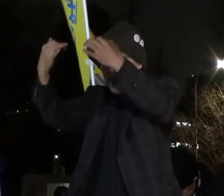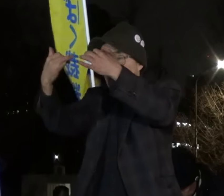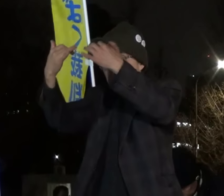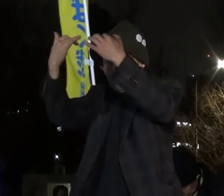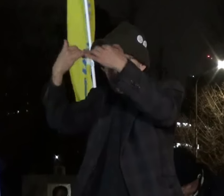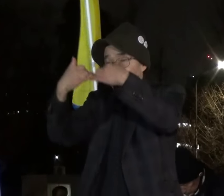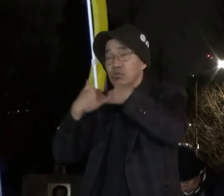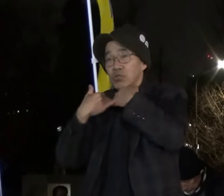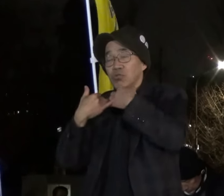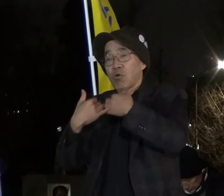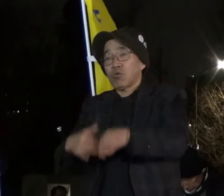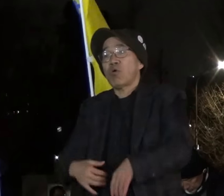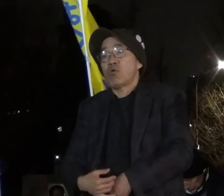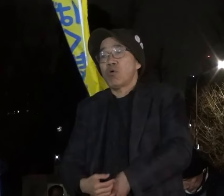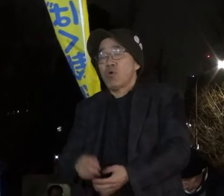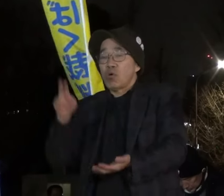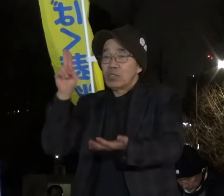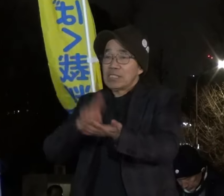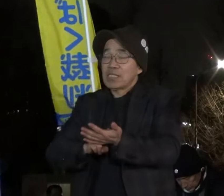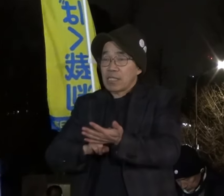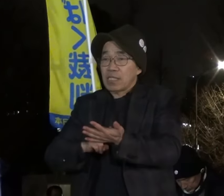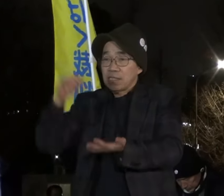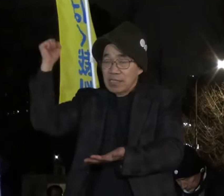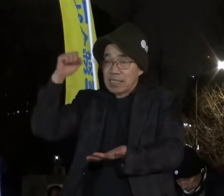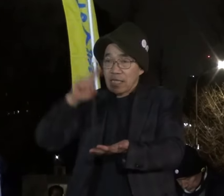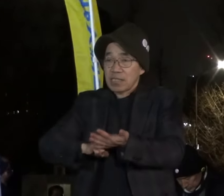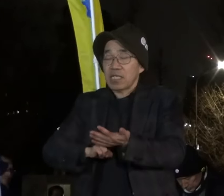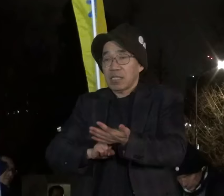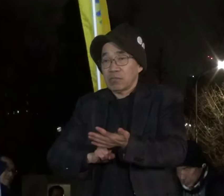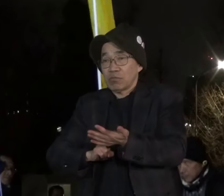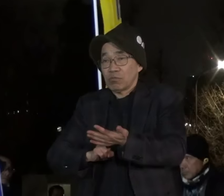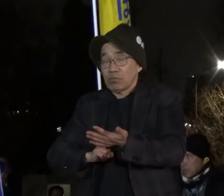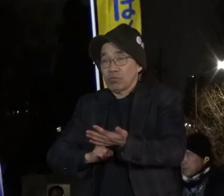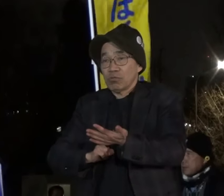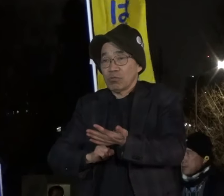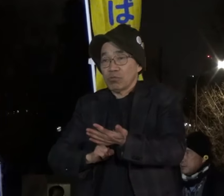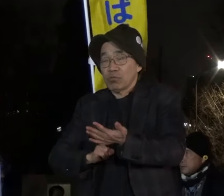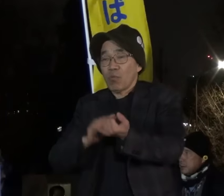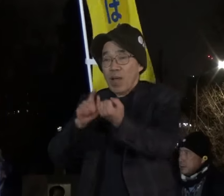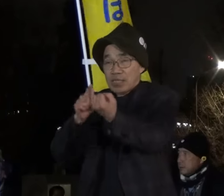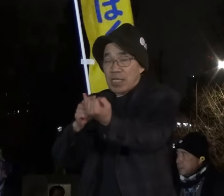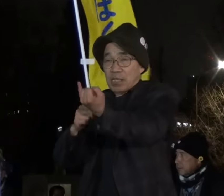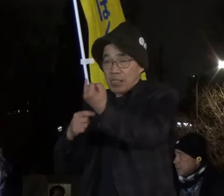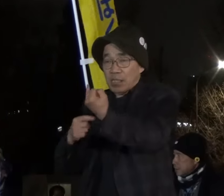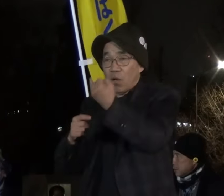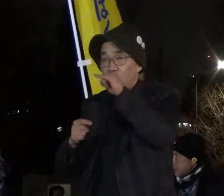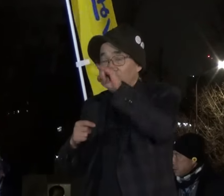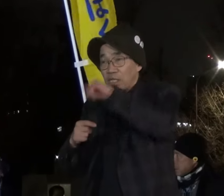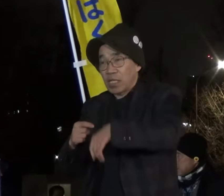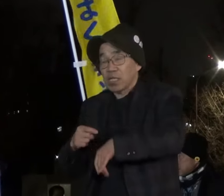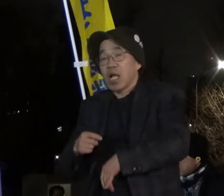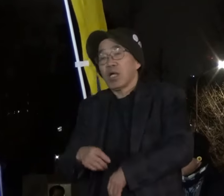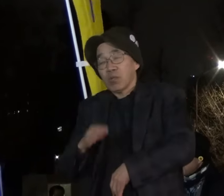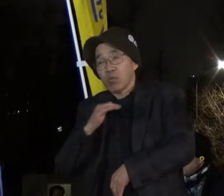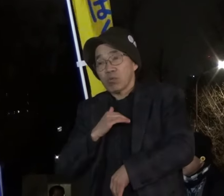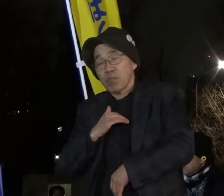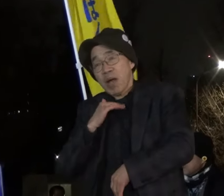てる方で、いまだに年を重ねてから急にこうがんが発症したりとか、